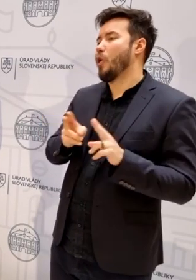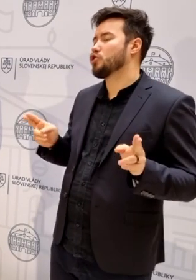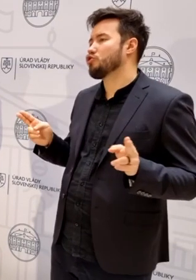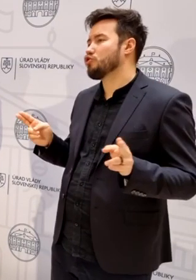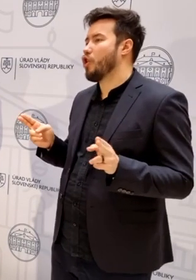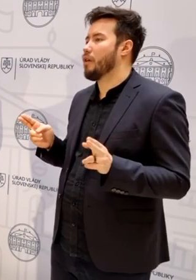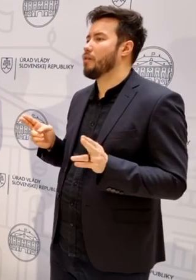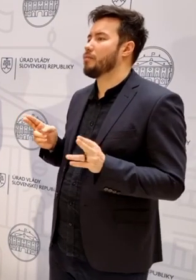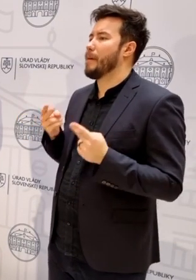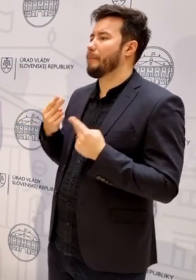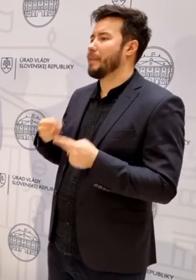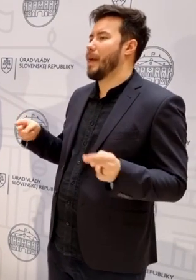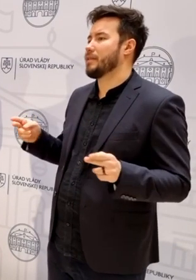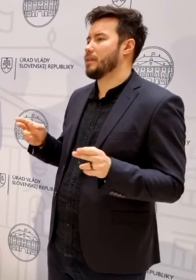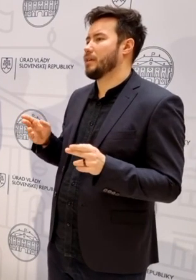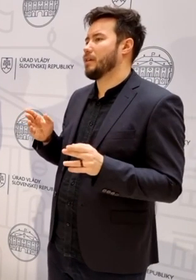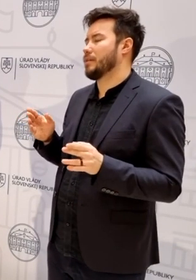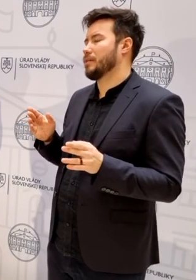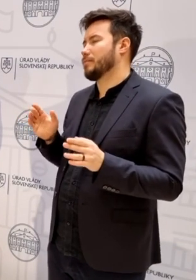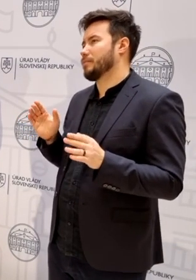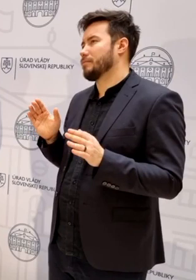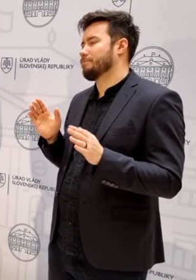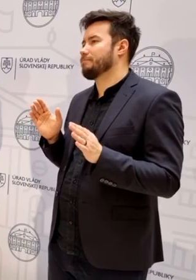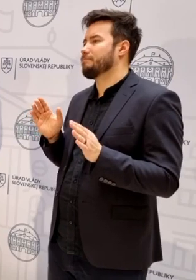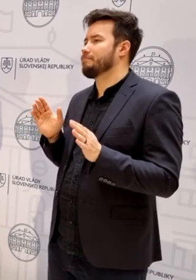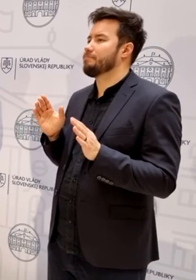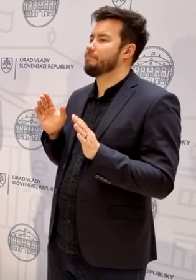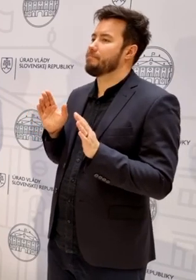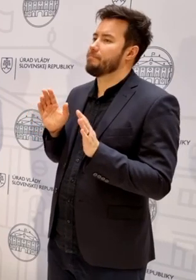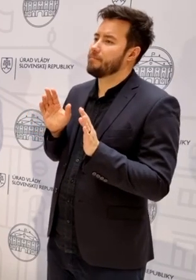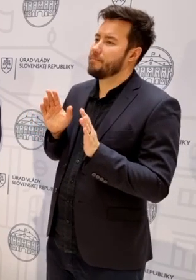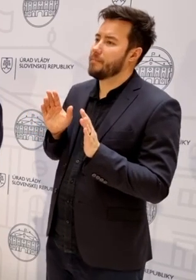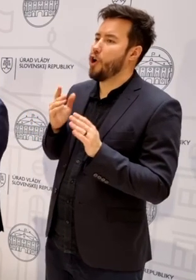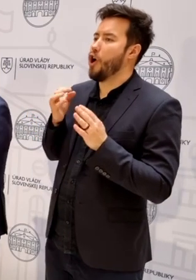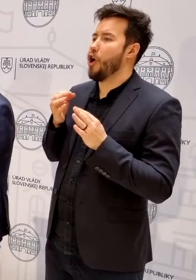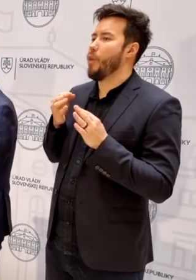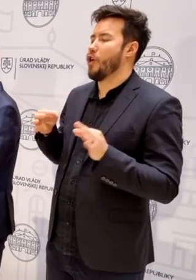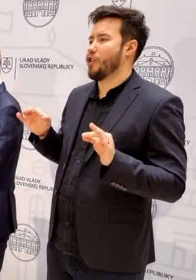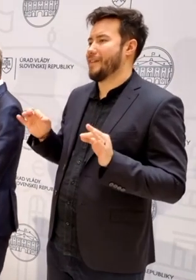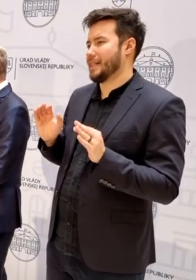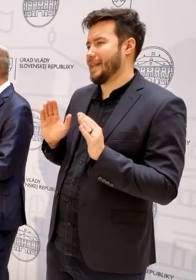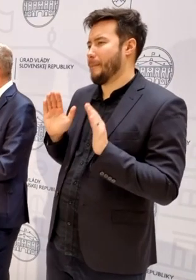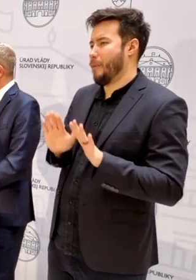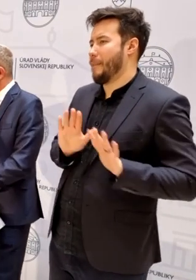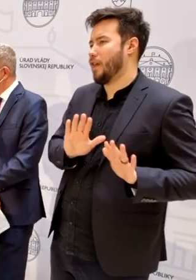čísla rásť, nielen teda nakazených, ale aj hospitalizovaných, aby to stoplo to uvoľňovanie?